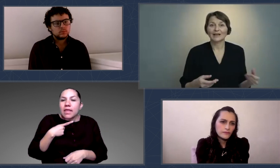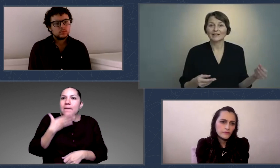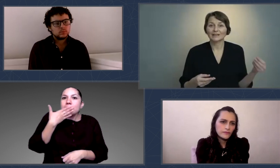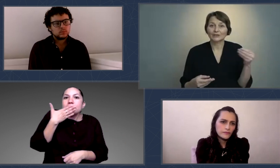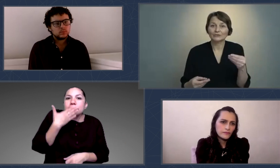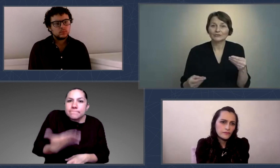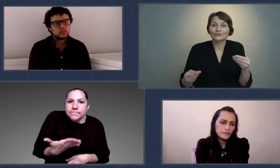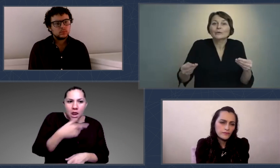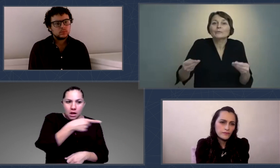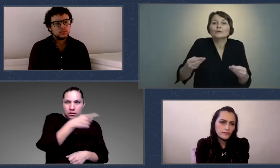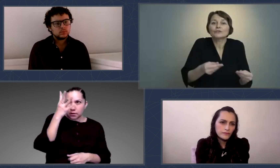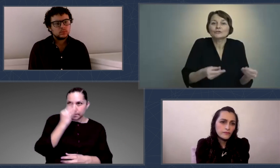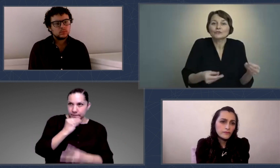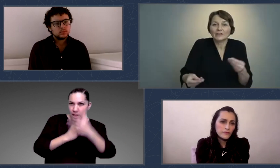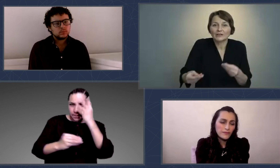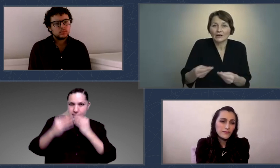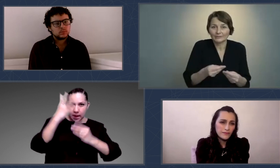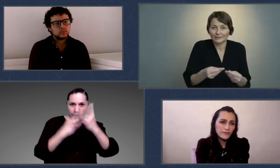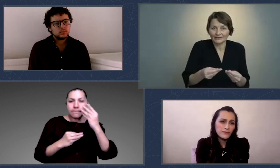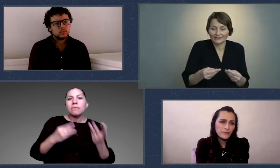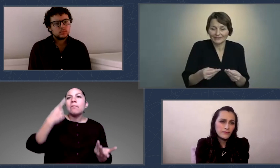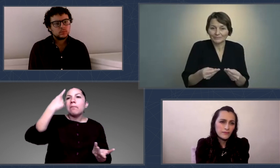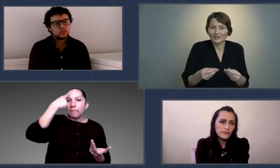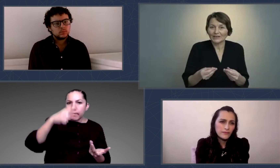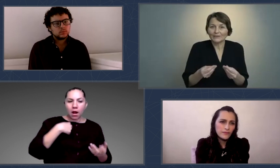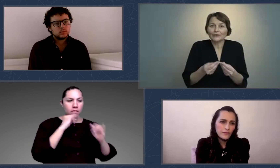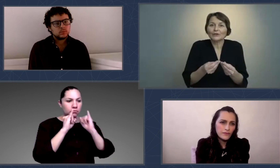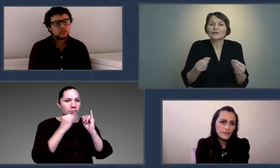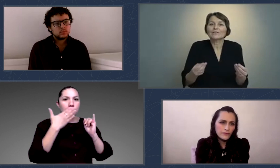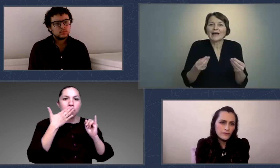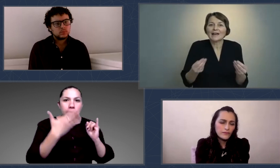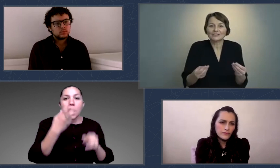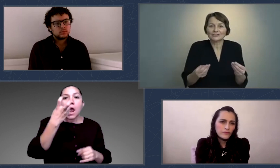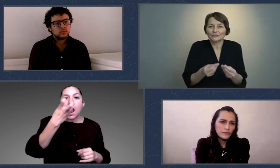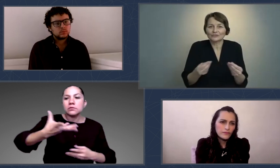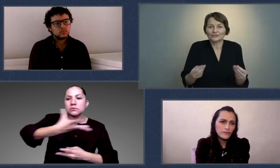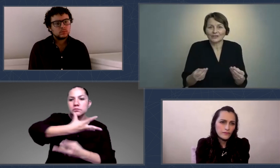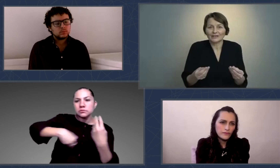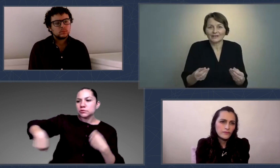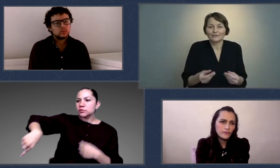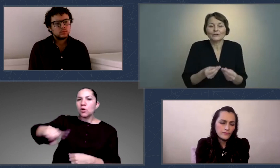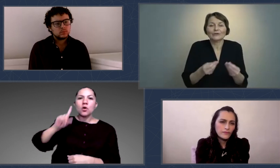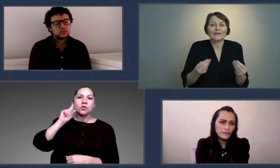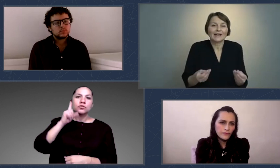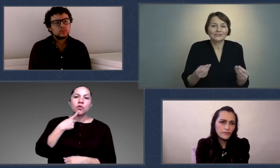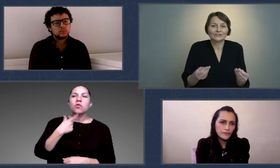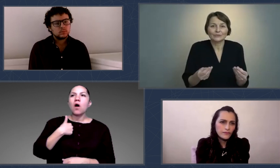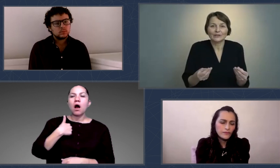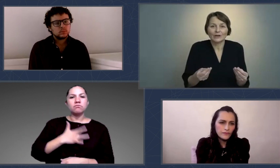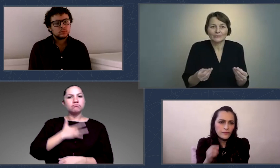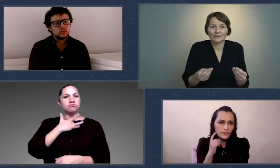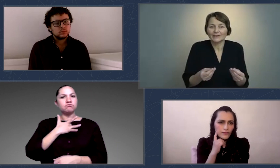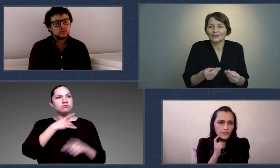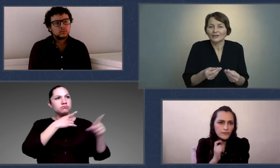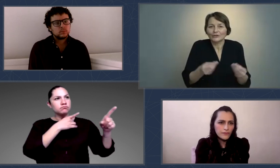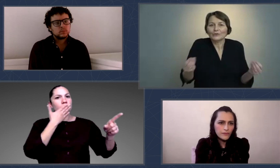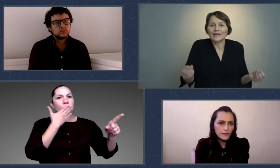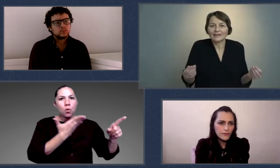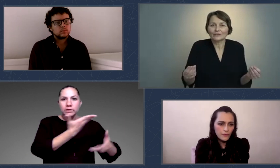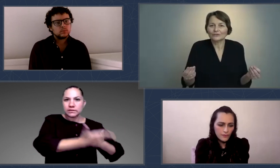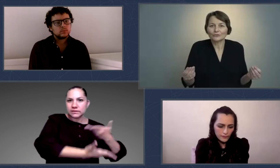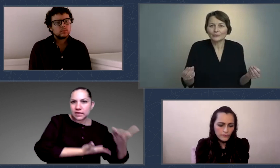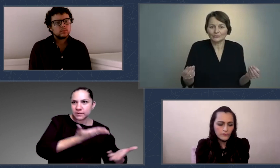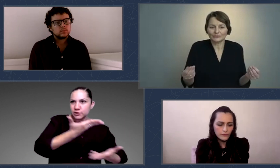poder participar y contribuir a la sociedad. Porque si yo tengo acceso y sé lo que está pasando, pues puedo participar en las reuniones,